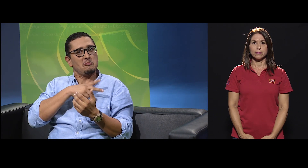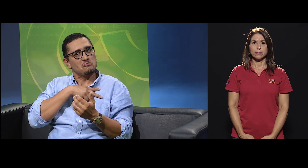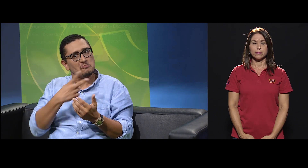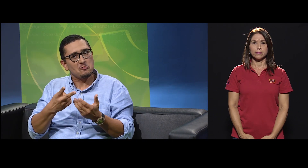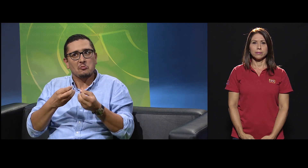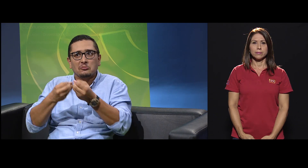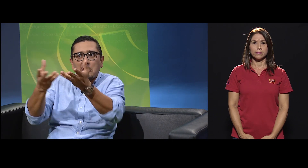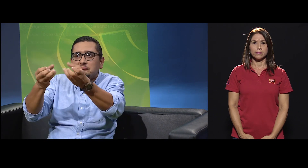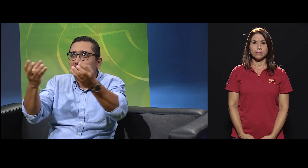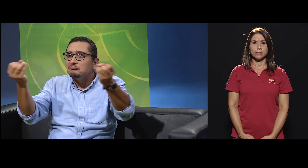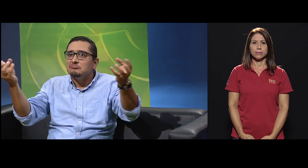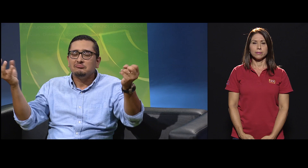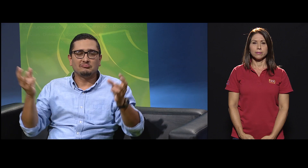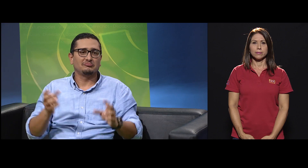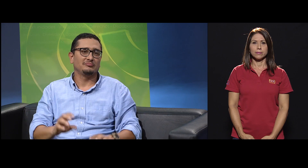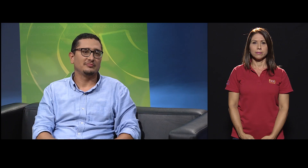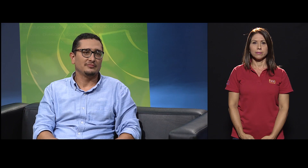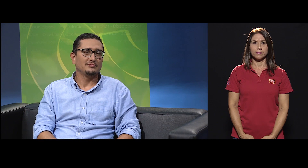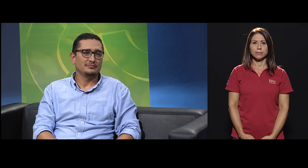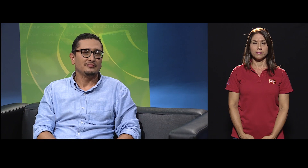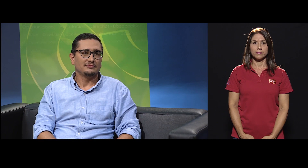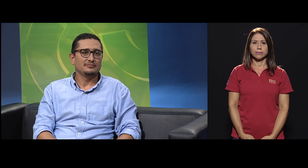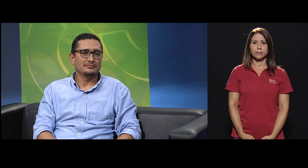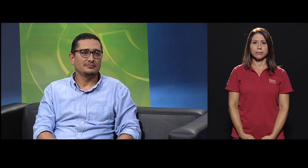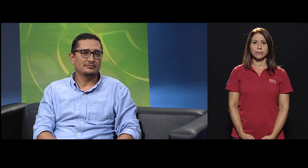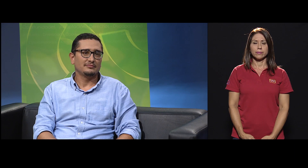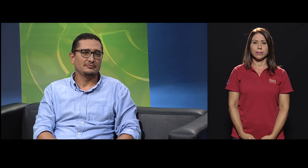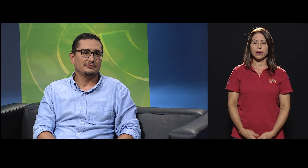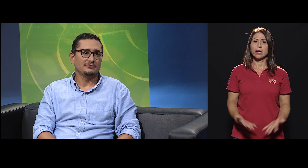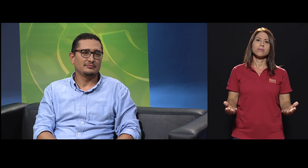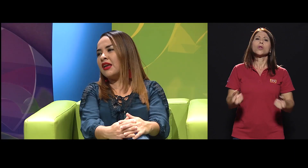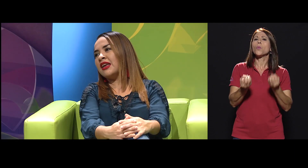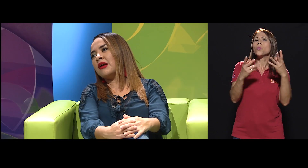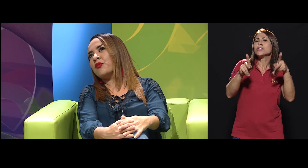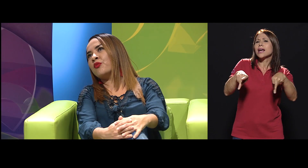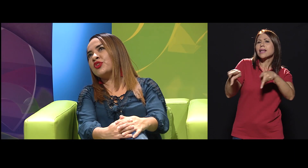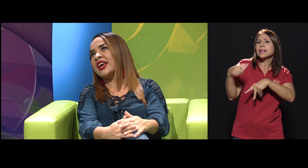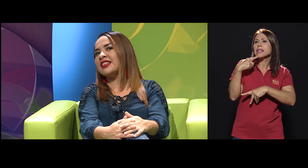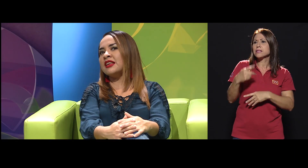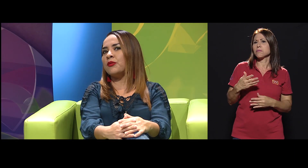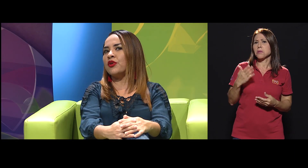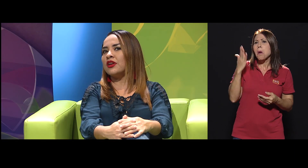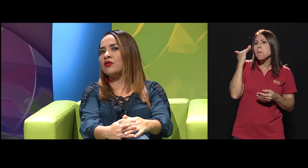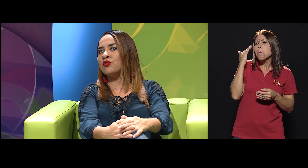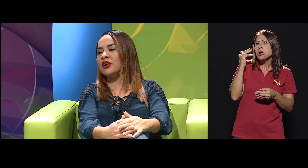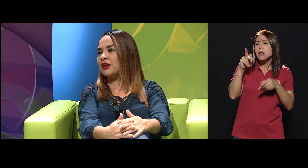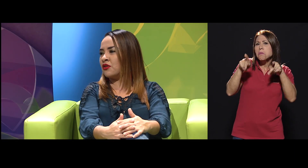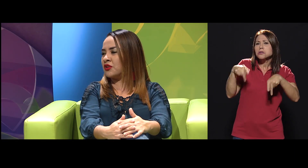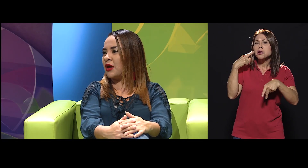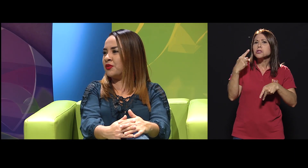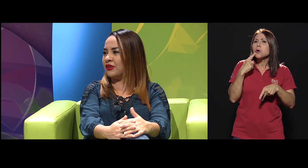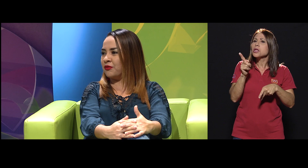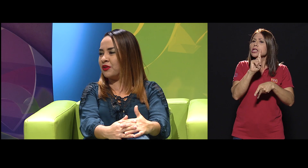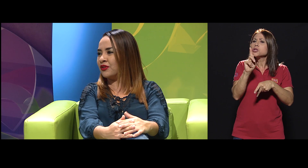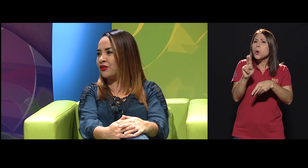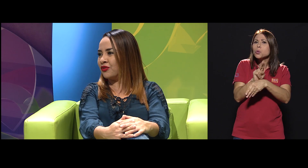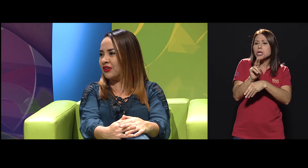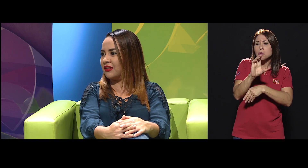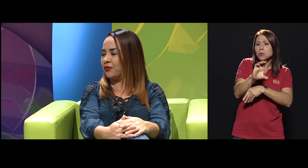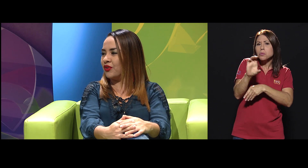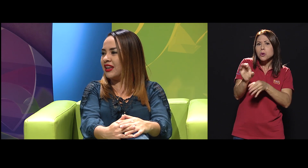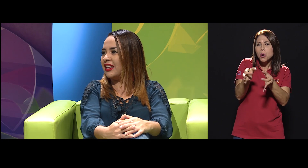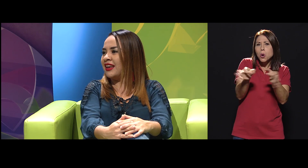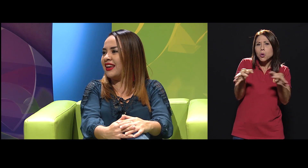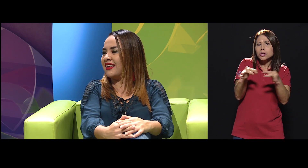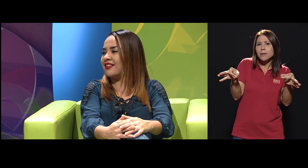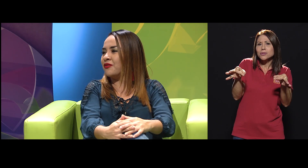las acciones del canal UCR y que tengan la voluntad para hacerlo. Mucha gente dice, ¿por qué no usan el closed caption las personas